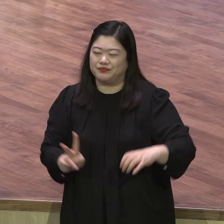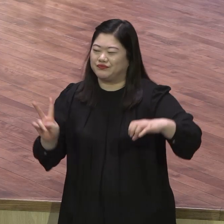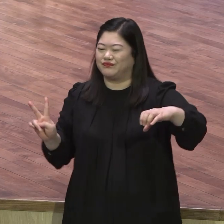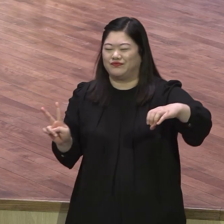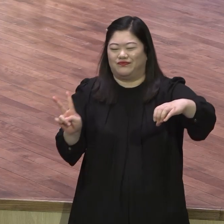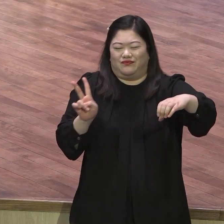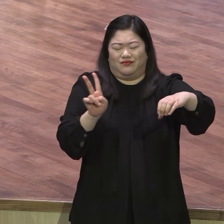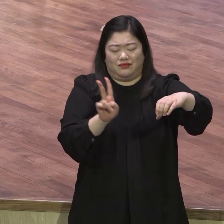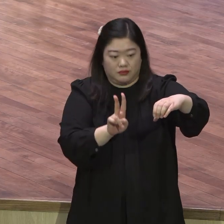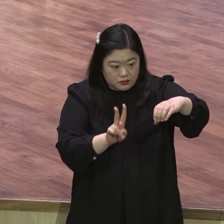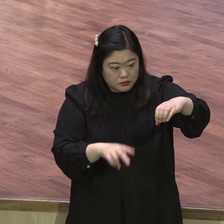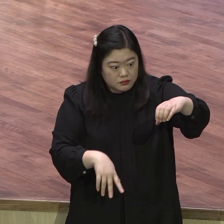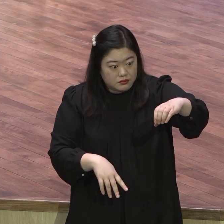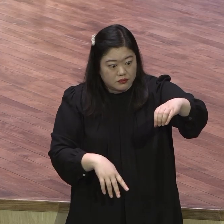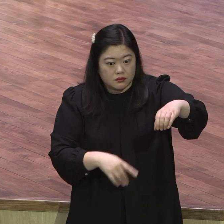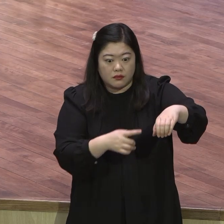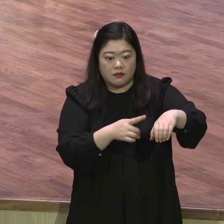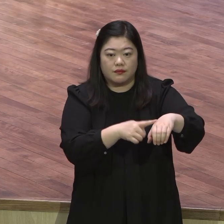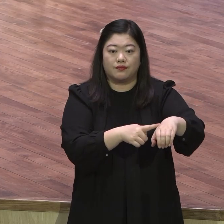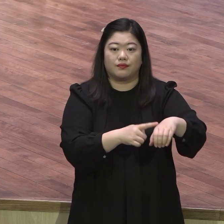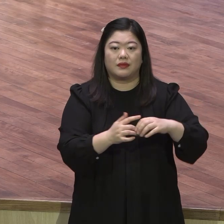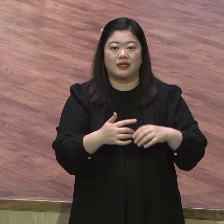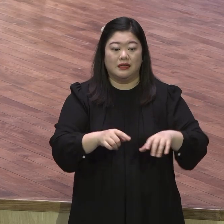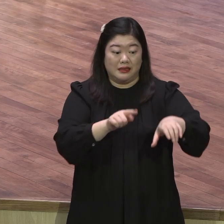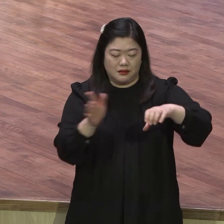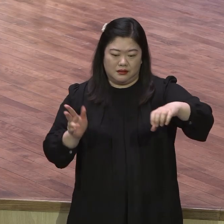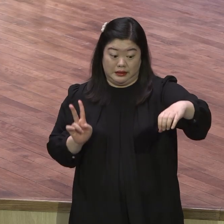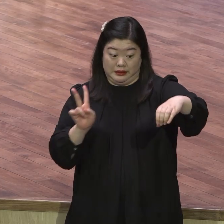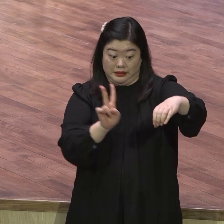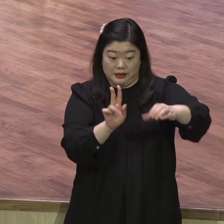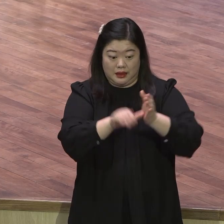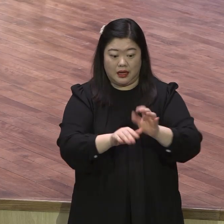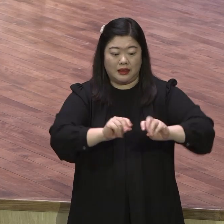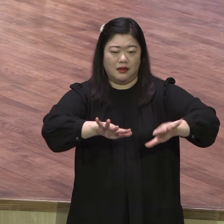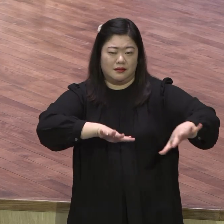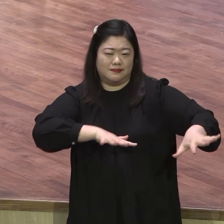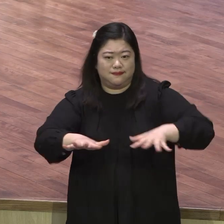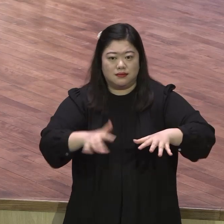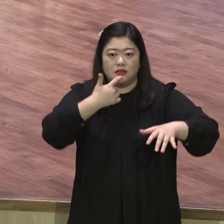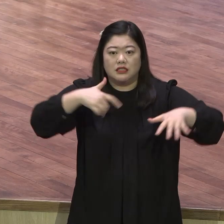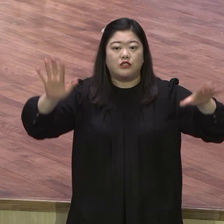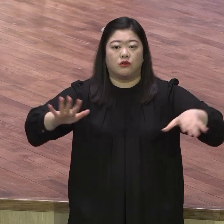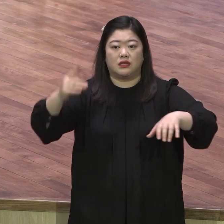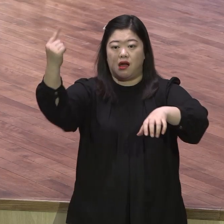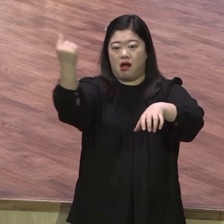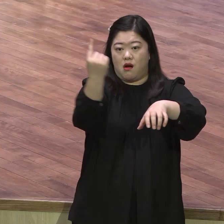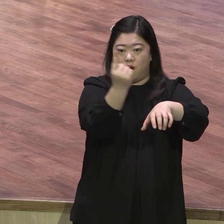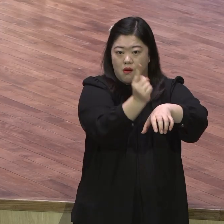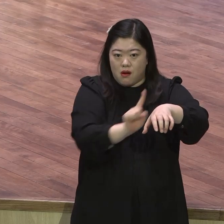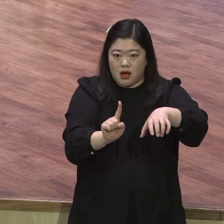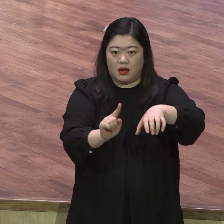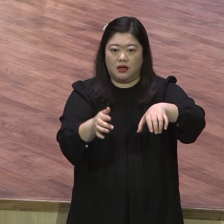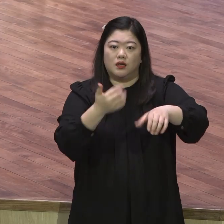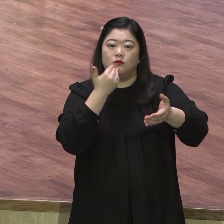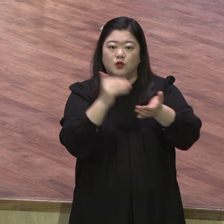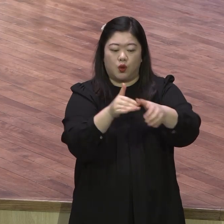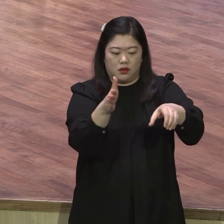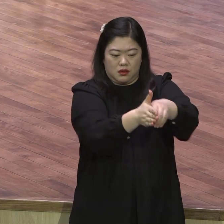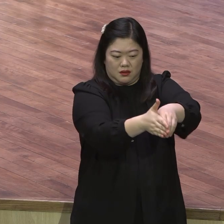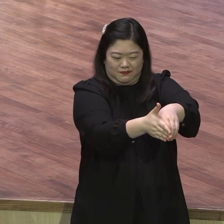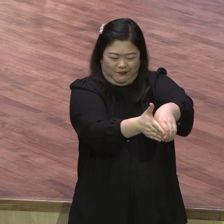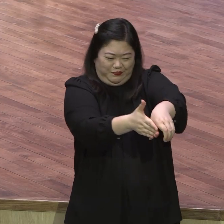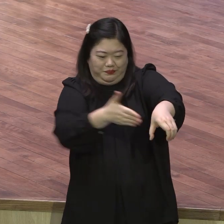놀라운 일이 일어났습니다. 2절 4절입니다. 큰 지진이 나며 주의 천사가 하늘로부터 내려와 돌을 굴려내고 그 위에